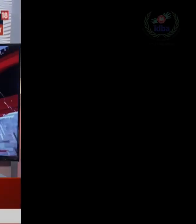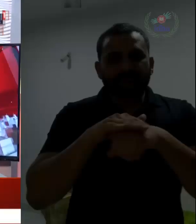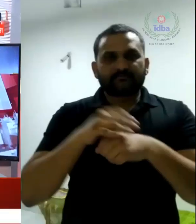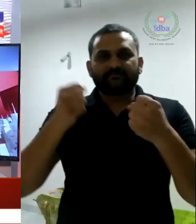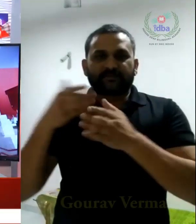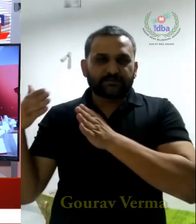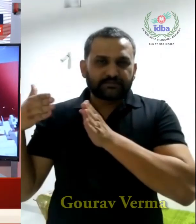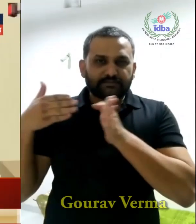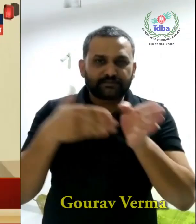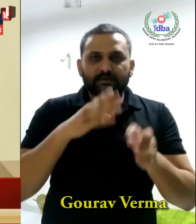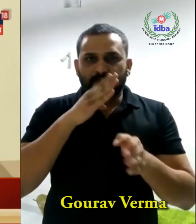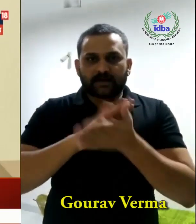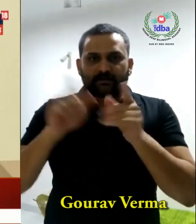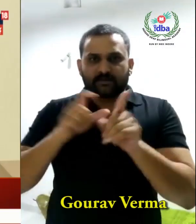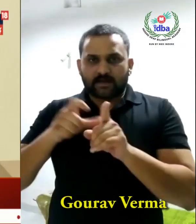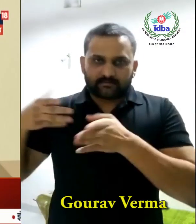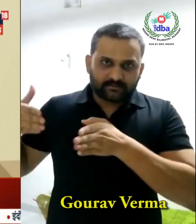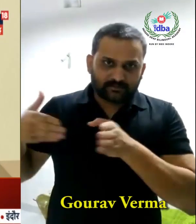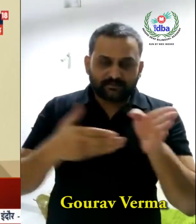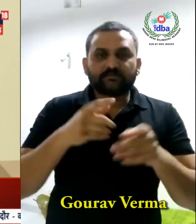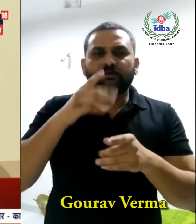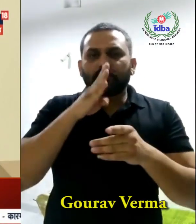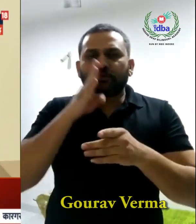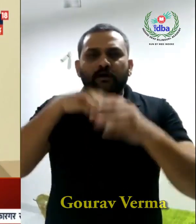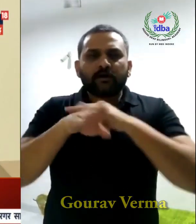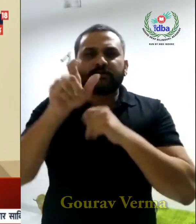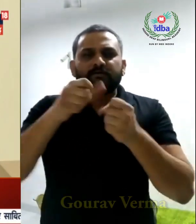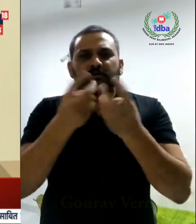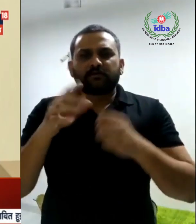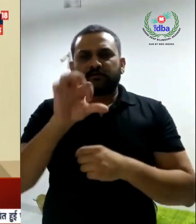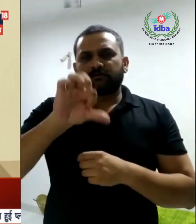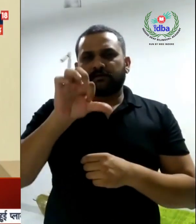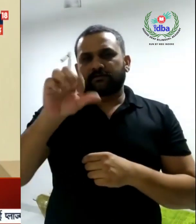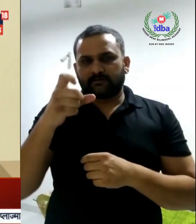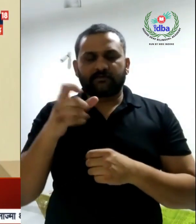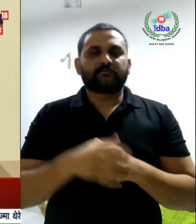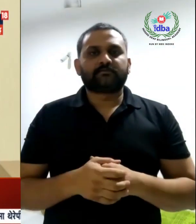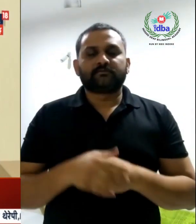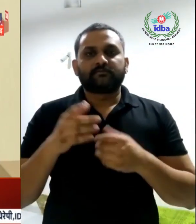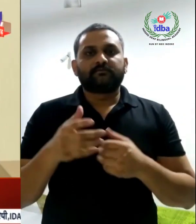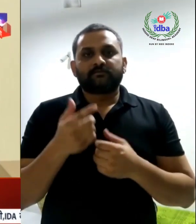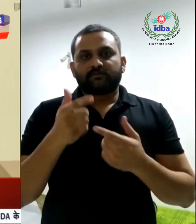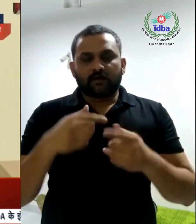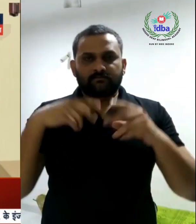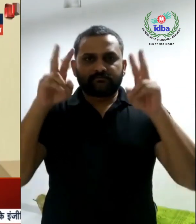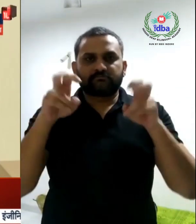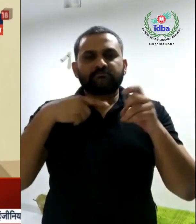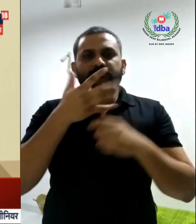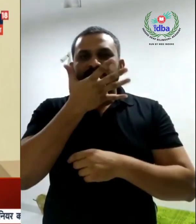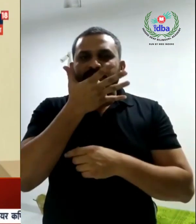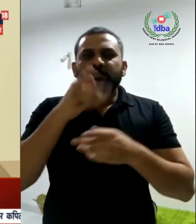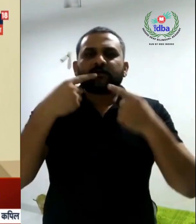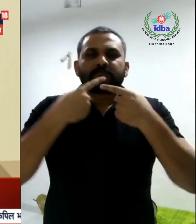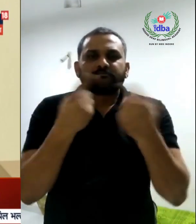स्पेशल ट्रेन आज कटनी पहुंची। स्पेशल ट्रेन से 997 आर्थिक गतिविधियां मंद पड़ गई है। तो चलिए इस पूरे मामले में सीएम शिवराज सिंह